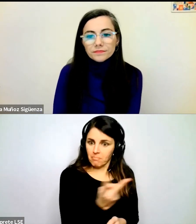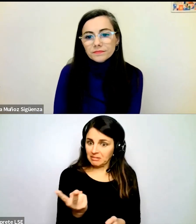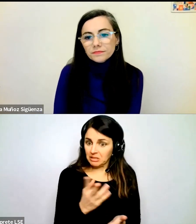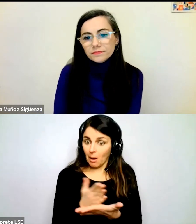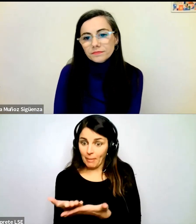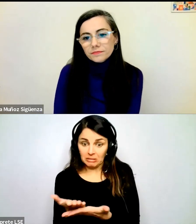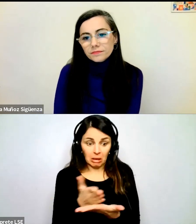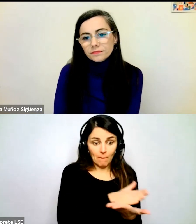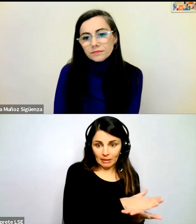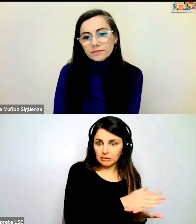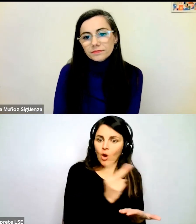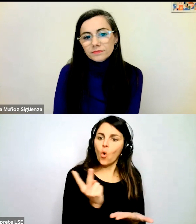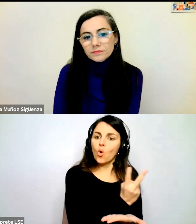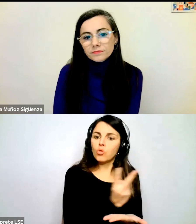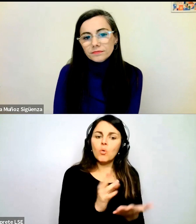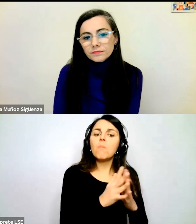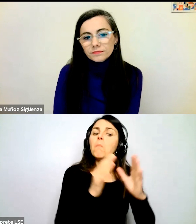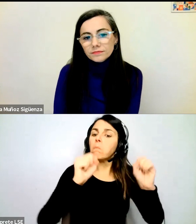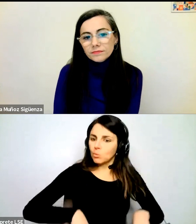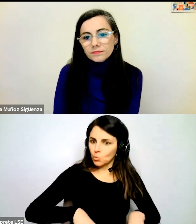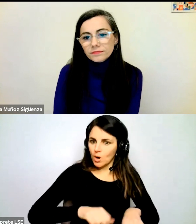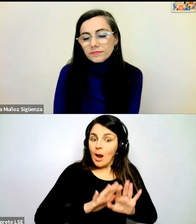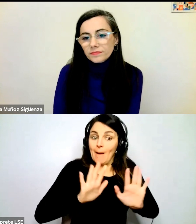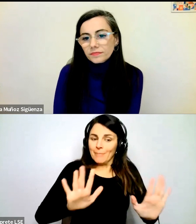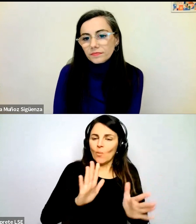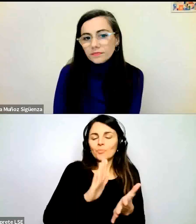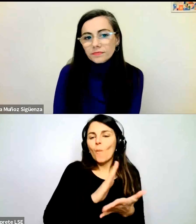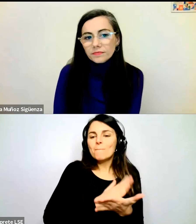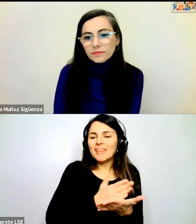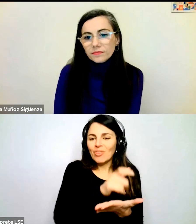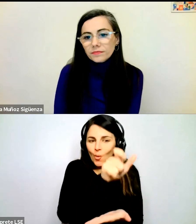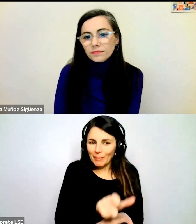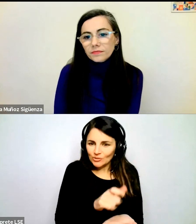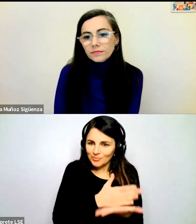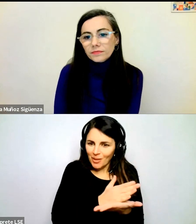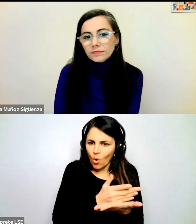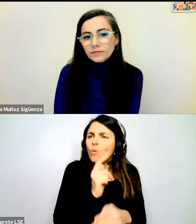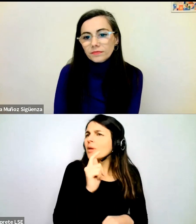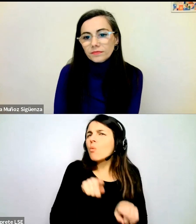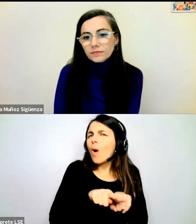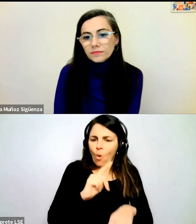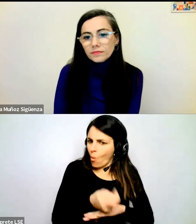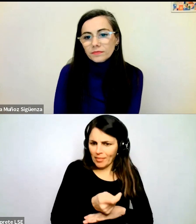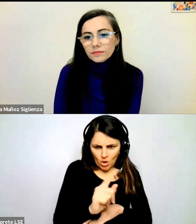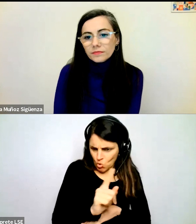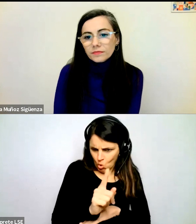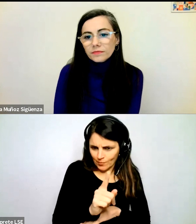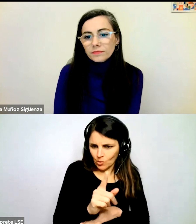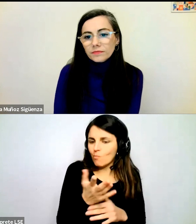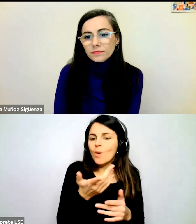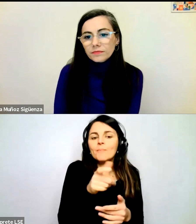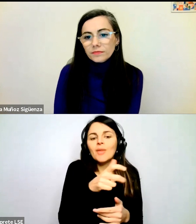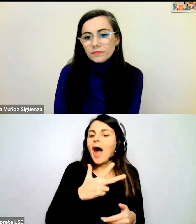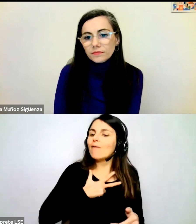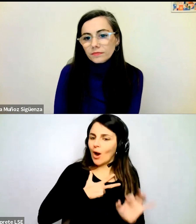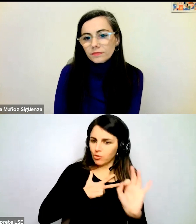y hay un mediador, que no es un juez, pues estos son profesionales que han estudiado para ello, que son abogados